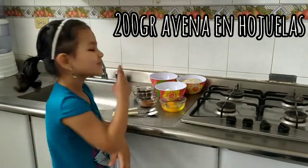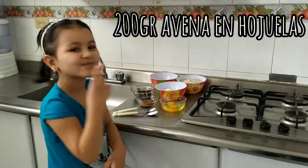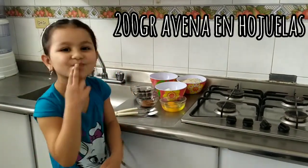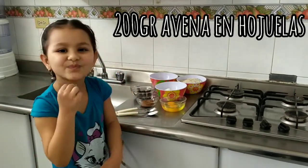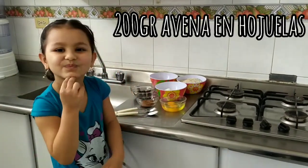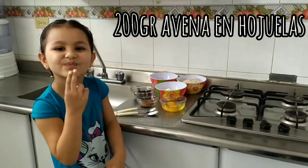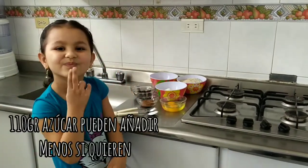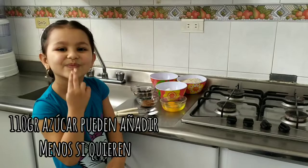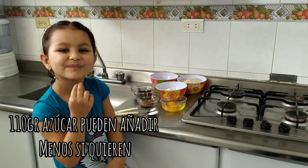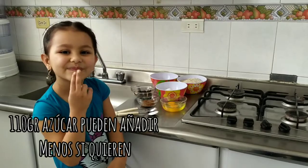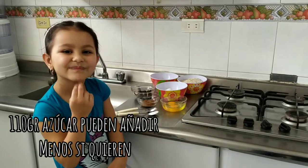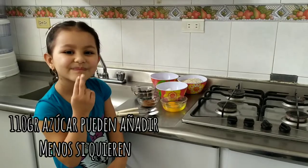azúcar.